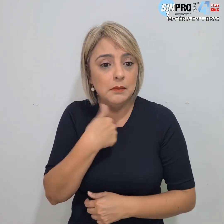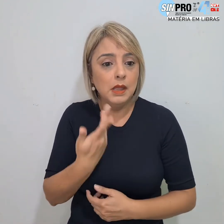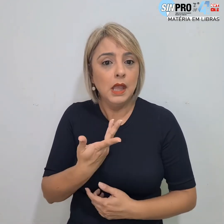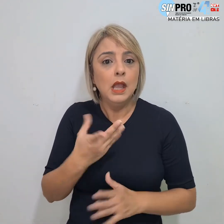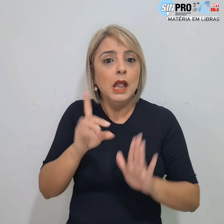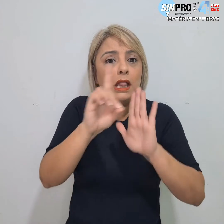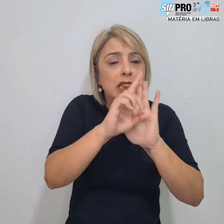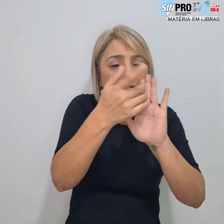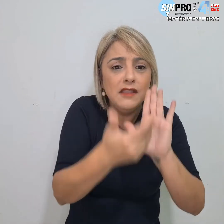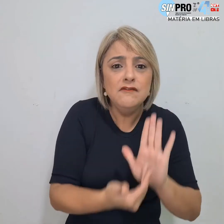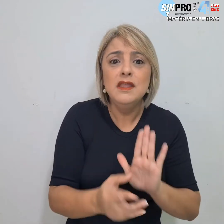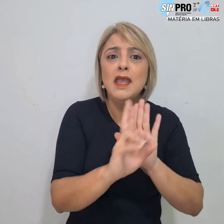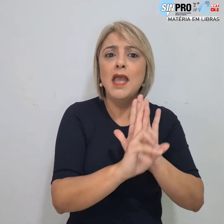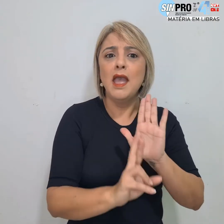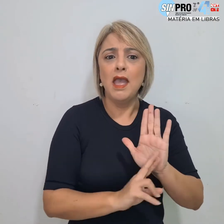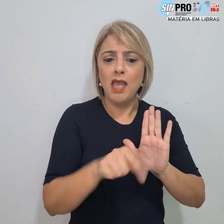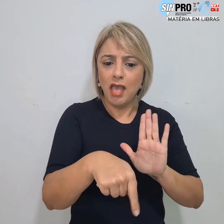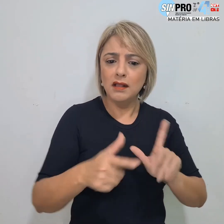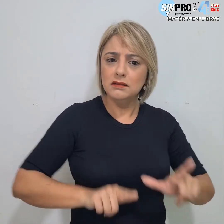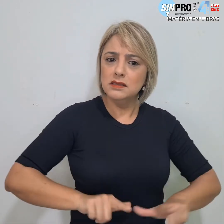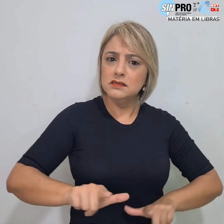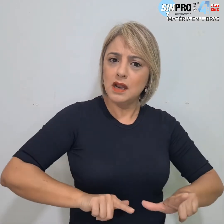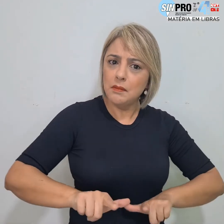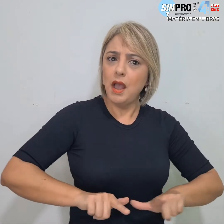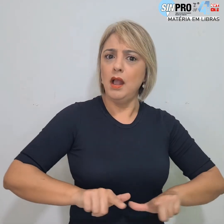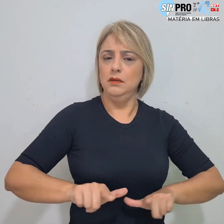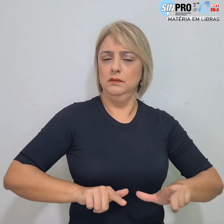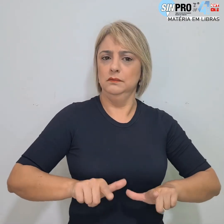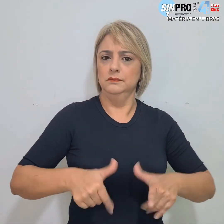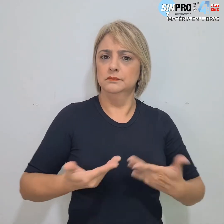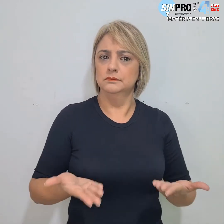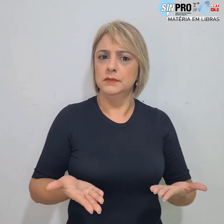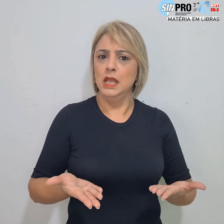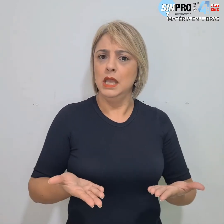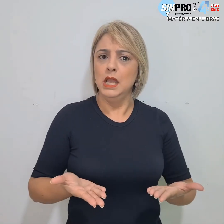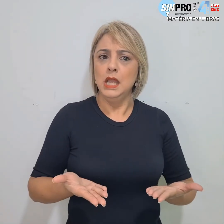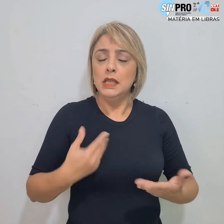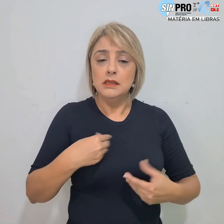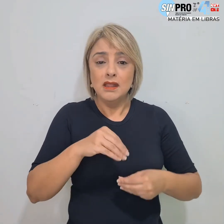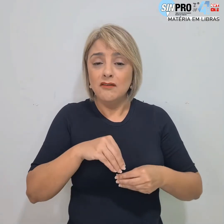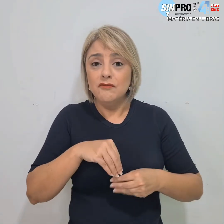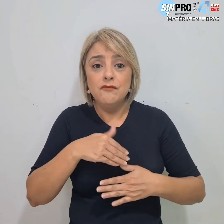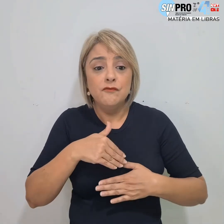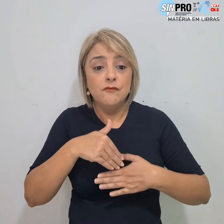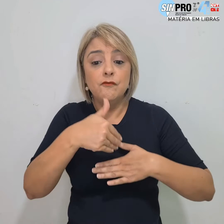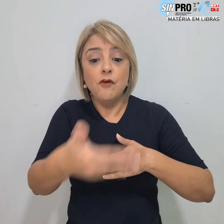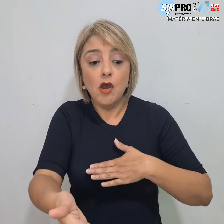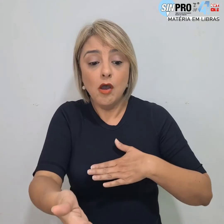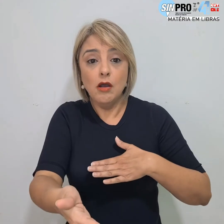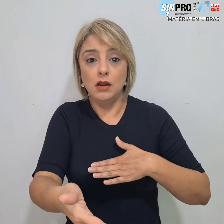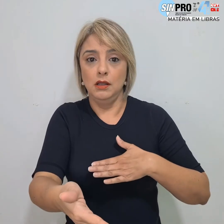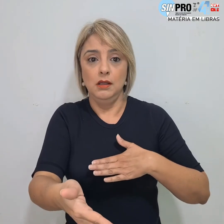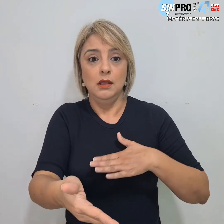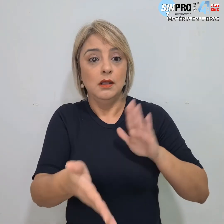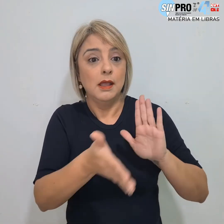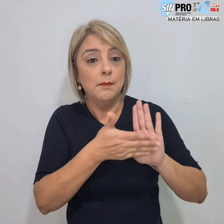definir regras para esse tipo de prestação de serviço que está fora daquilo que estava previsto para a nossa atuação.